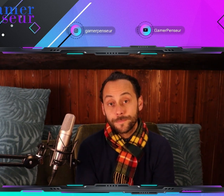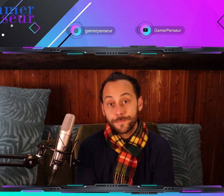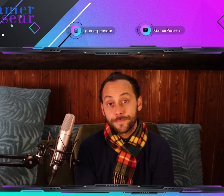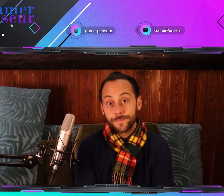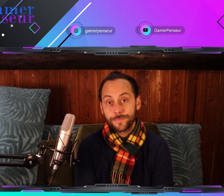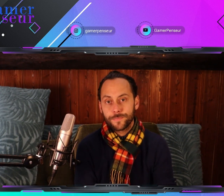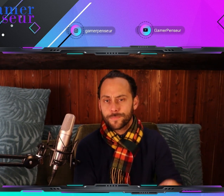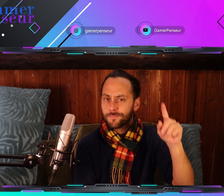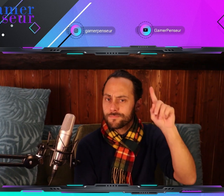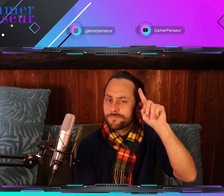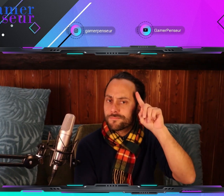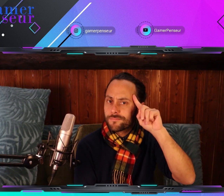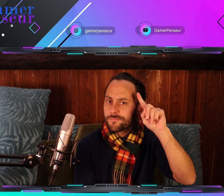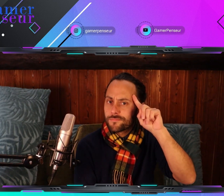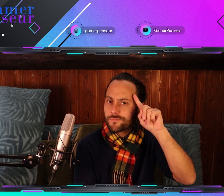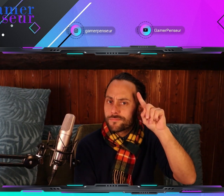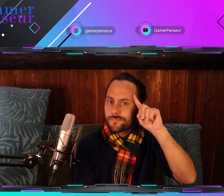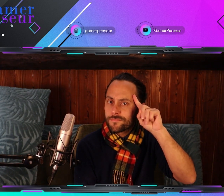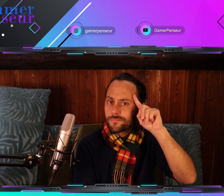Pourquoi?